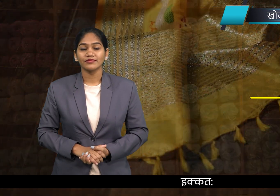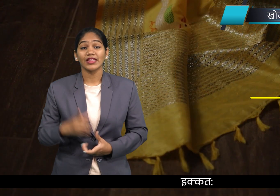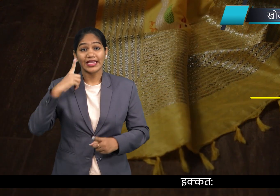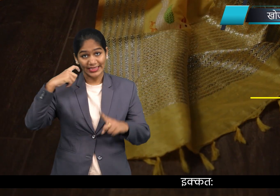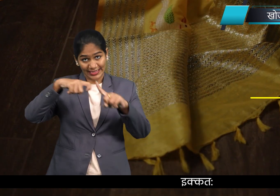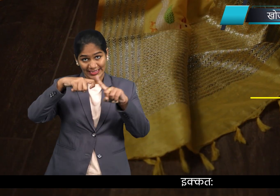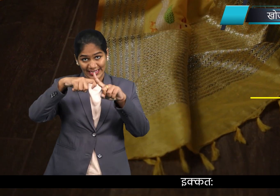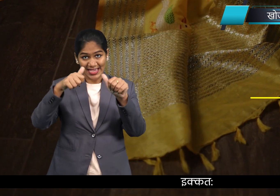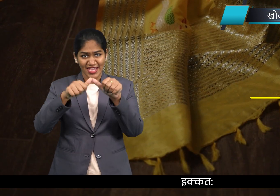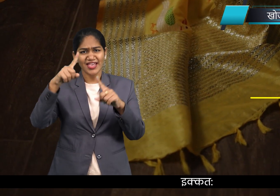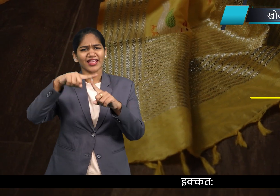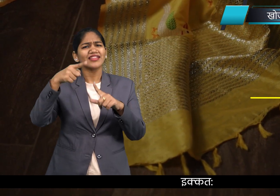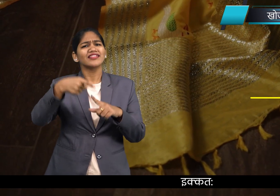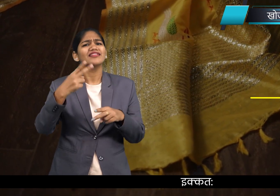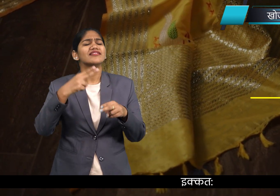इक्कत,